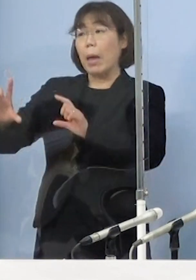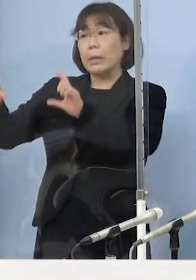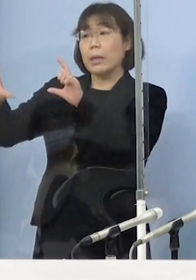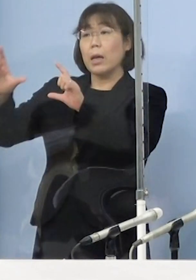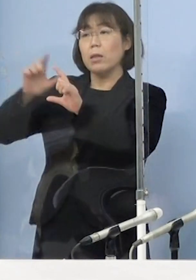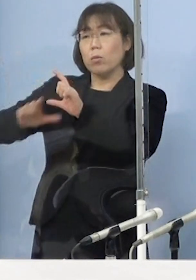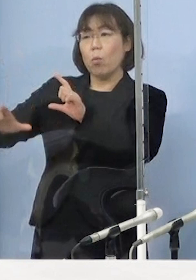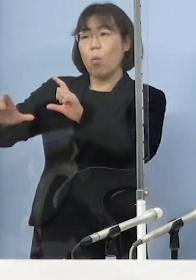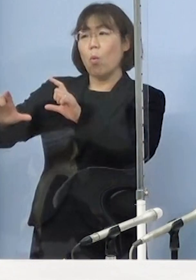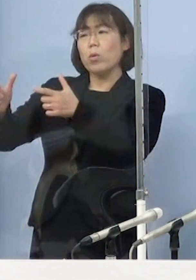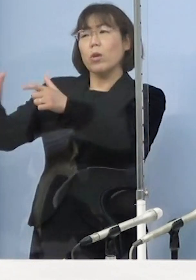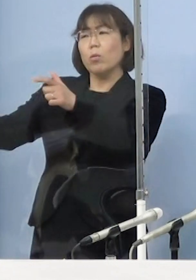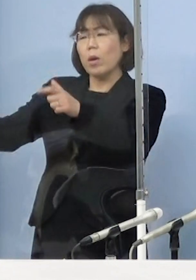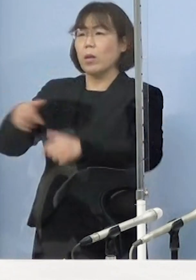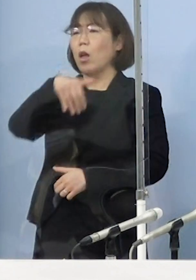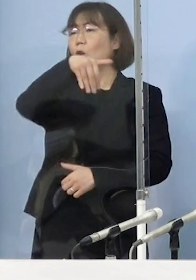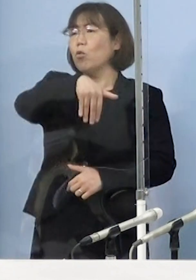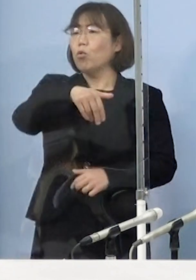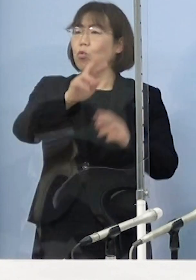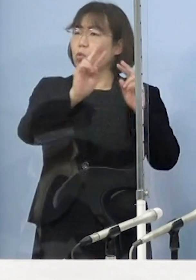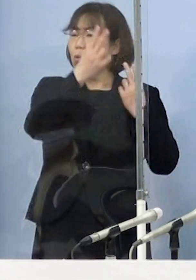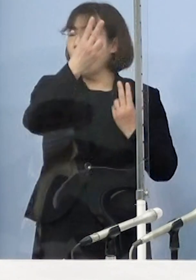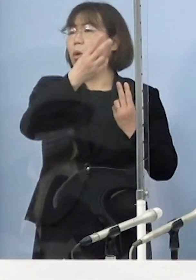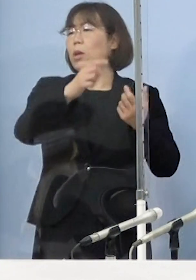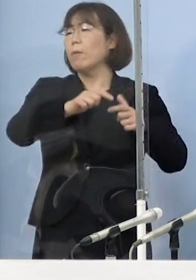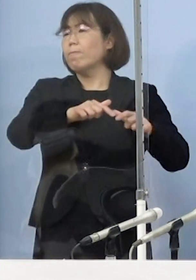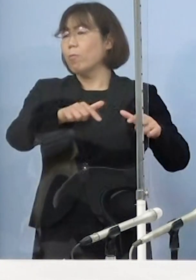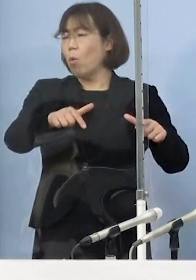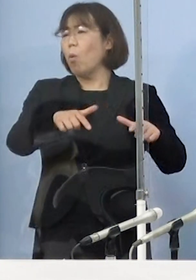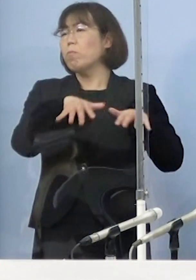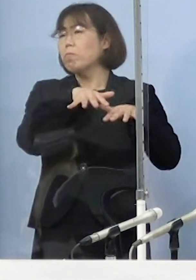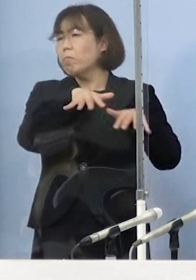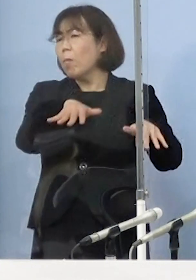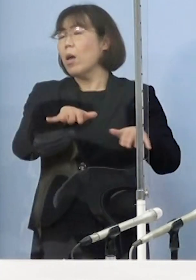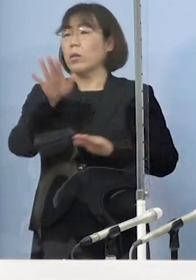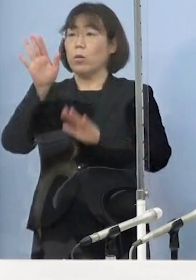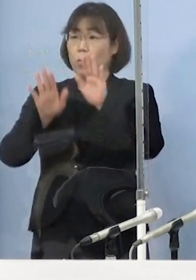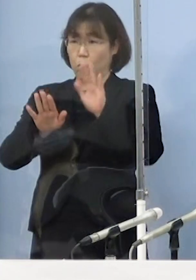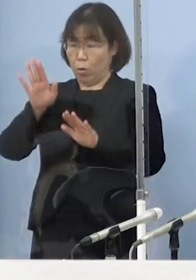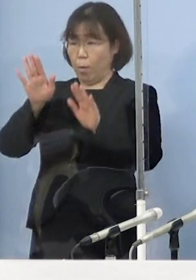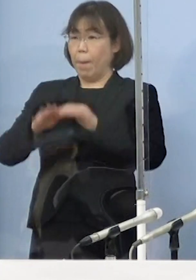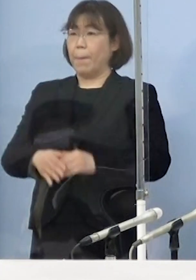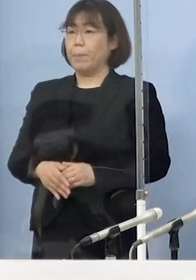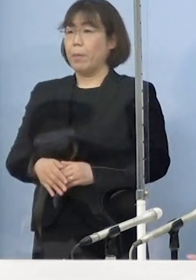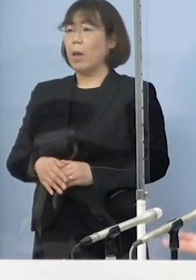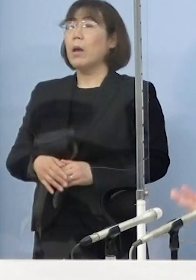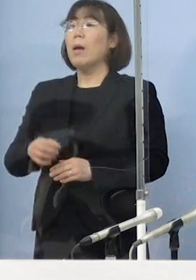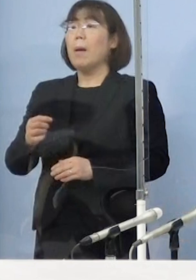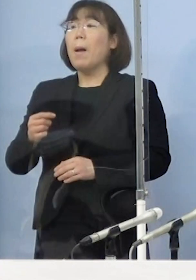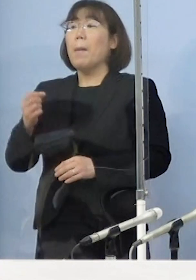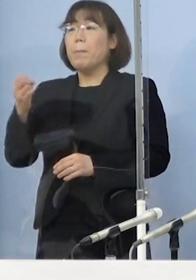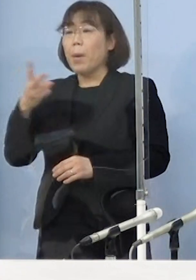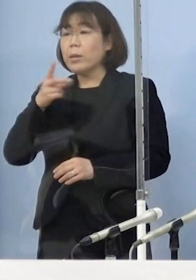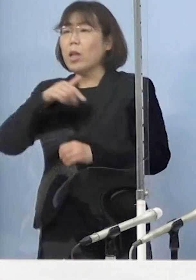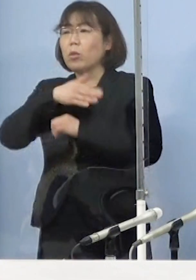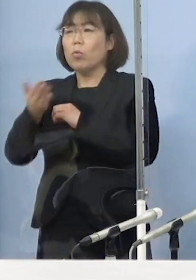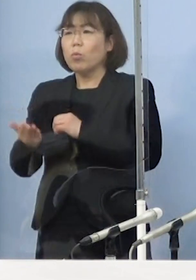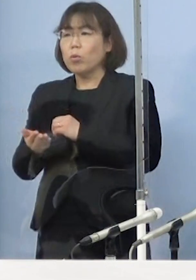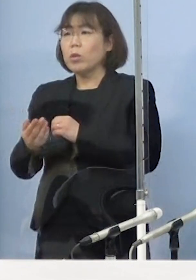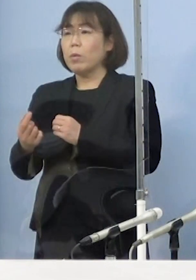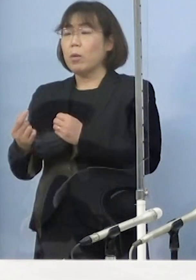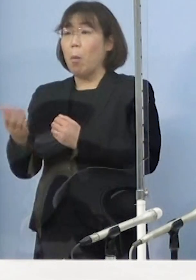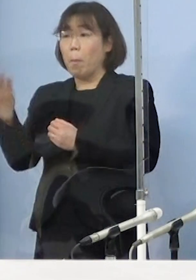移っている、あるいは九州沖縄へということになってますのでね、やはりこれはいつ何時また徳島に戻ってくるかもしれ